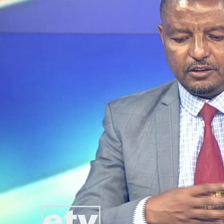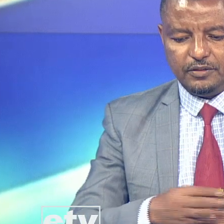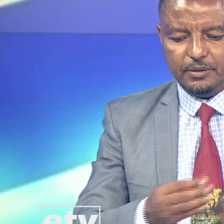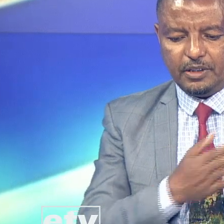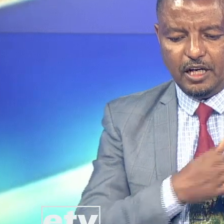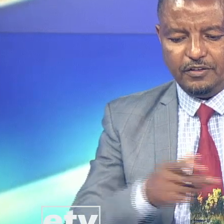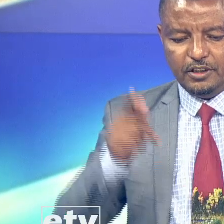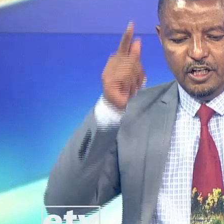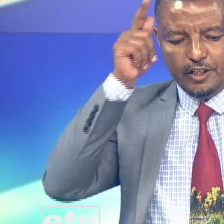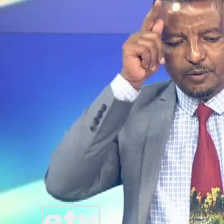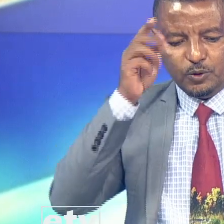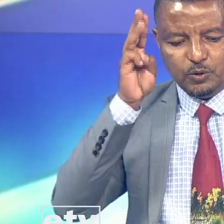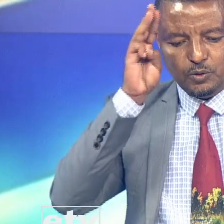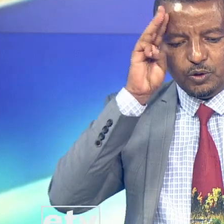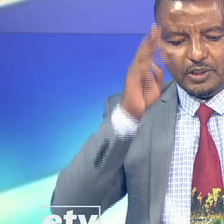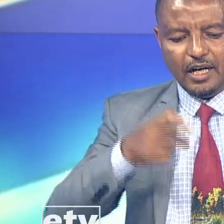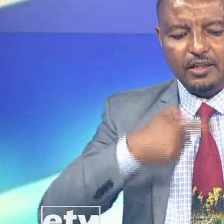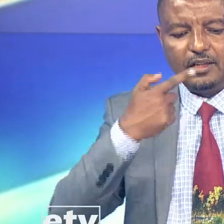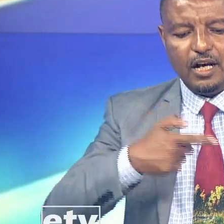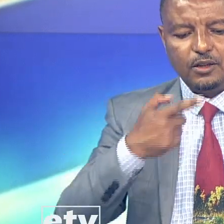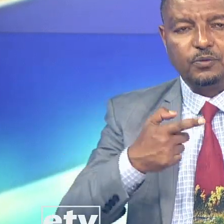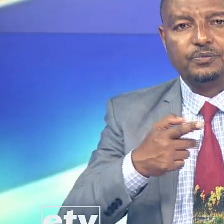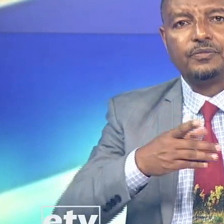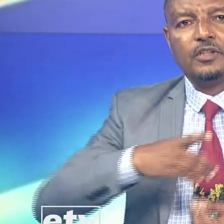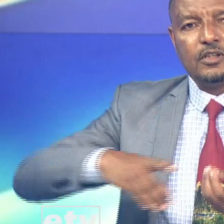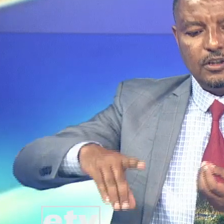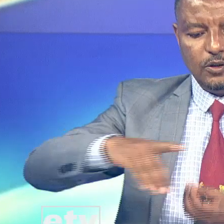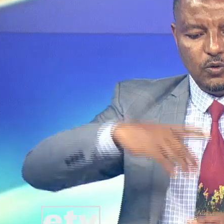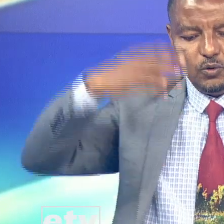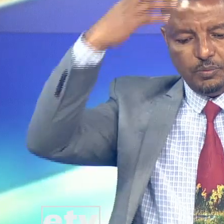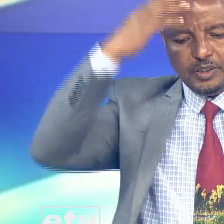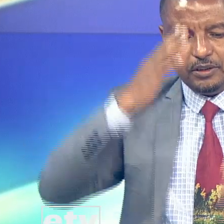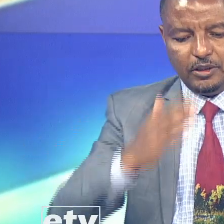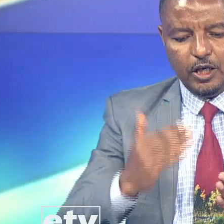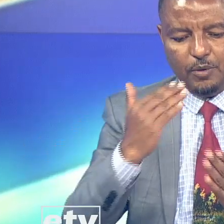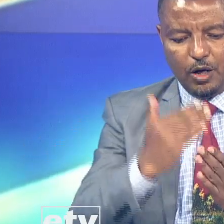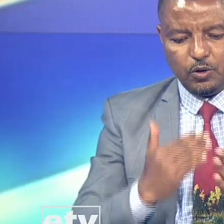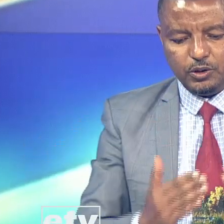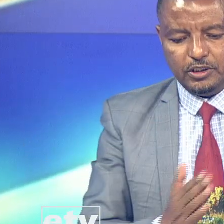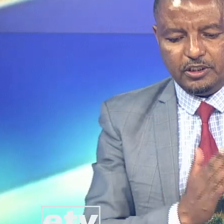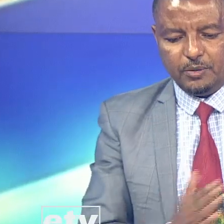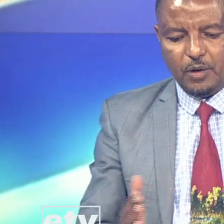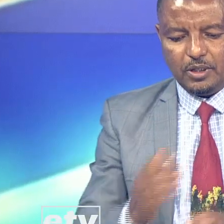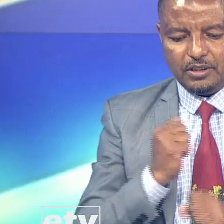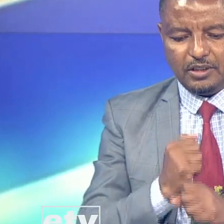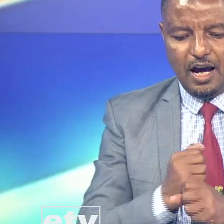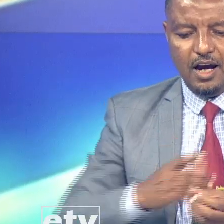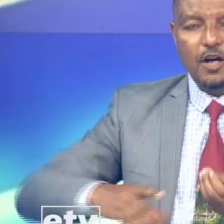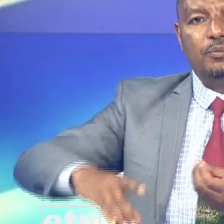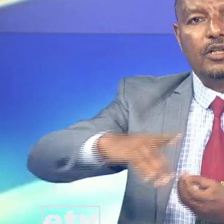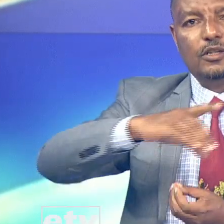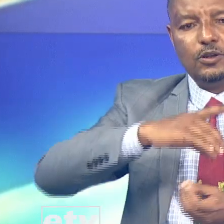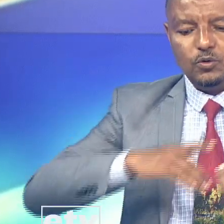ፓርቲ ጽህፈት ቤት ኃላፊ ነብዩ ስዑል ሚካኤል ተናገሩ። ክልሉ መንግስታዊ መዋቅሮችን የማዋቀር